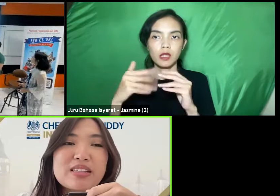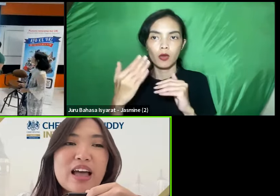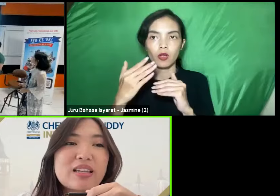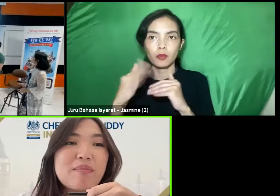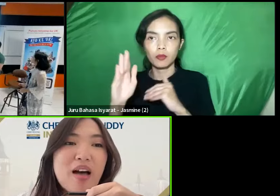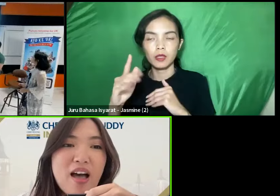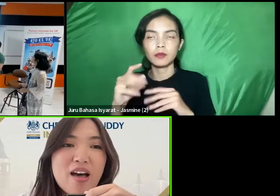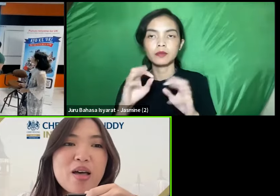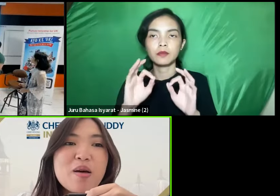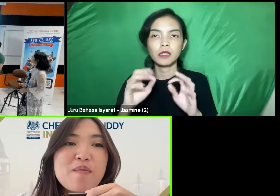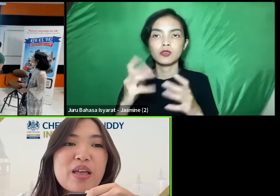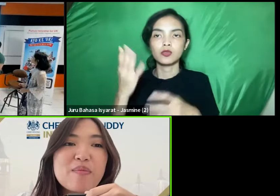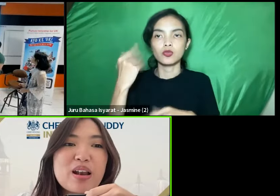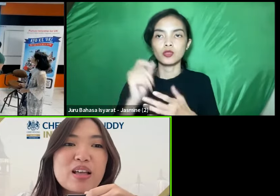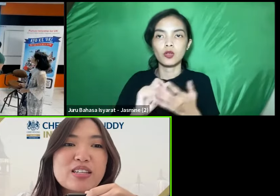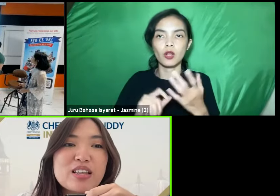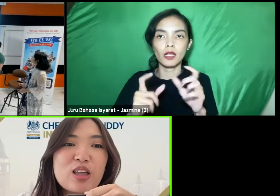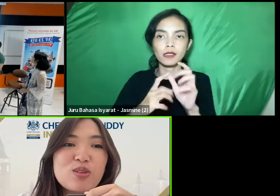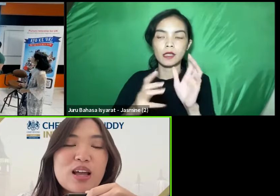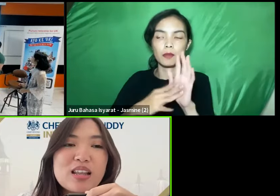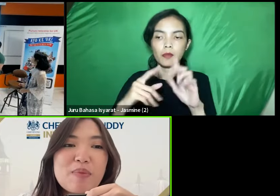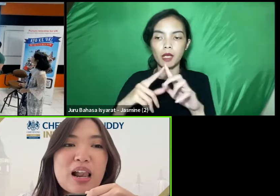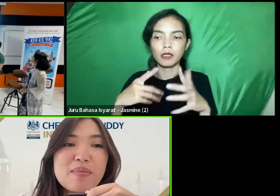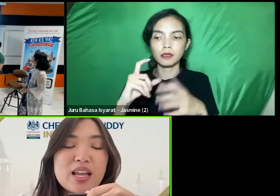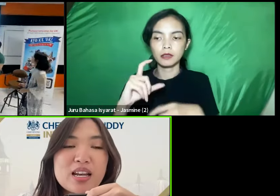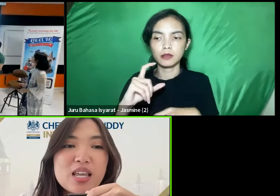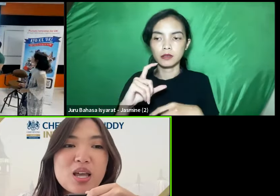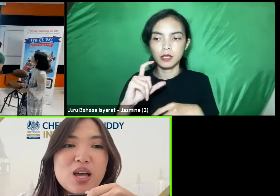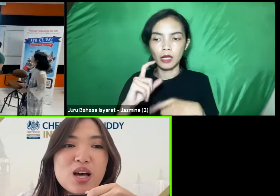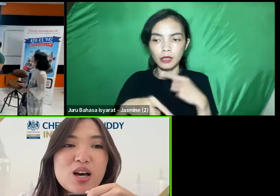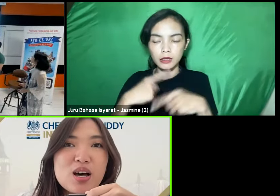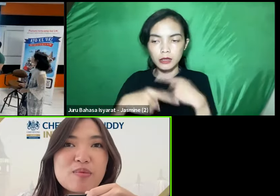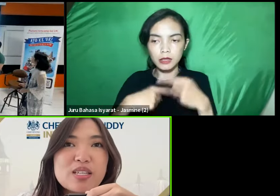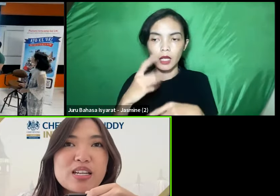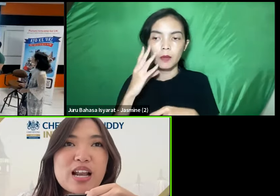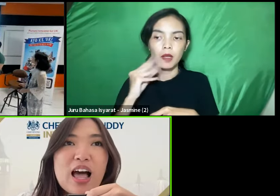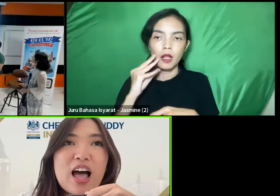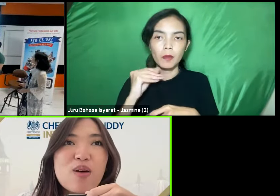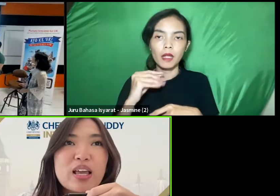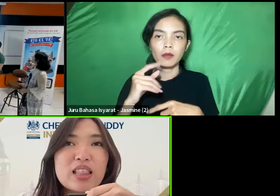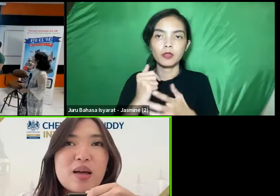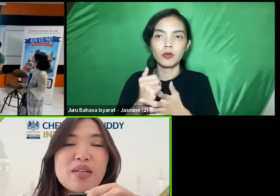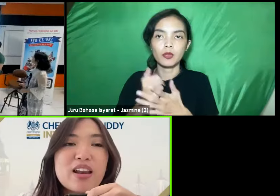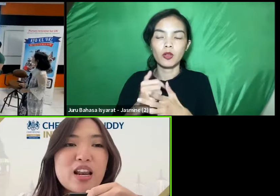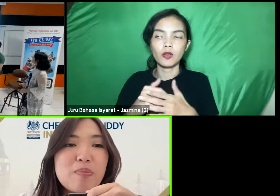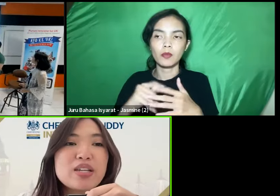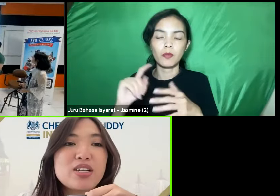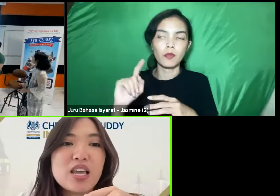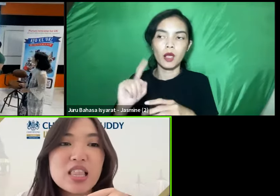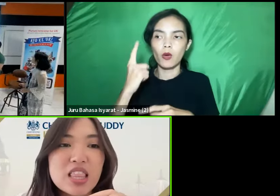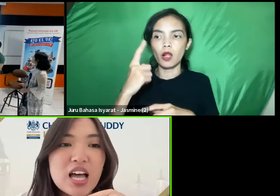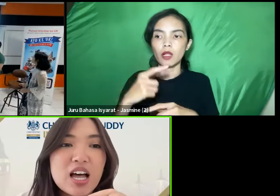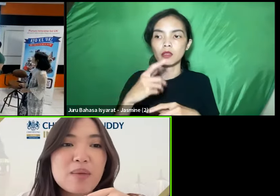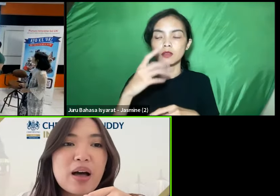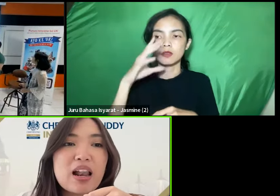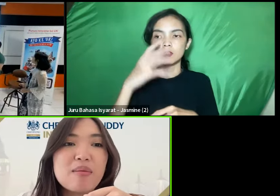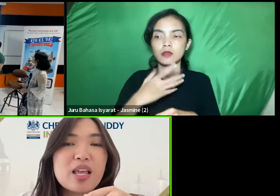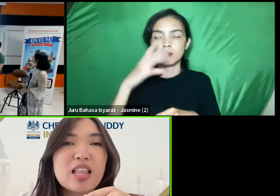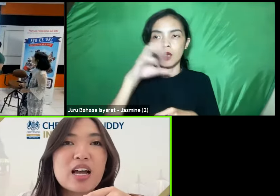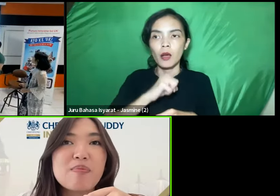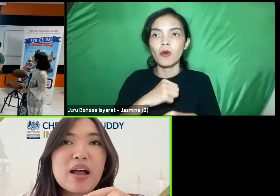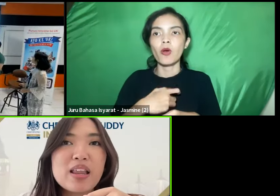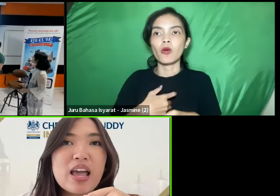kita di masa SMA Bagaimana cerita itu tadi pengalaman tadi eh menjadi langkah awal kita menyadari passion kita